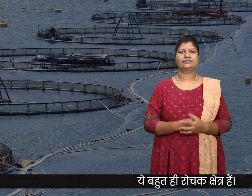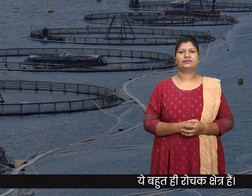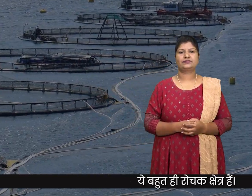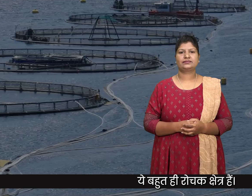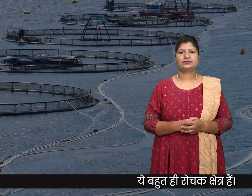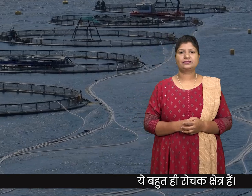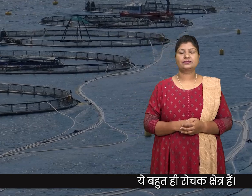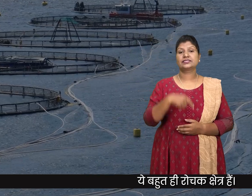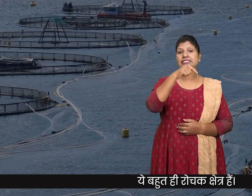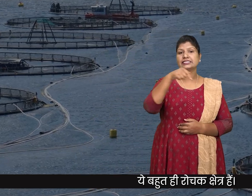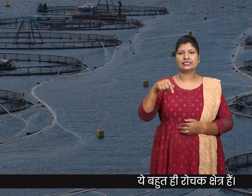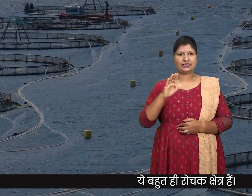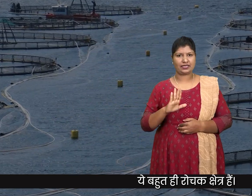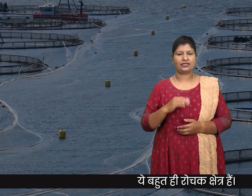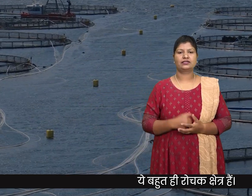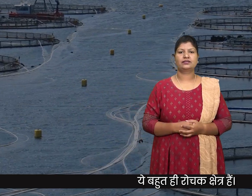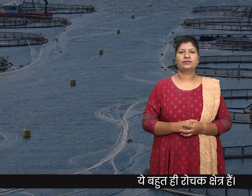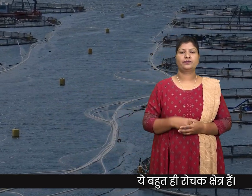ये बहुत ही रोचक क्षेत्र है।